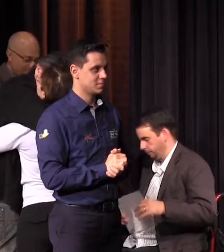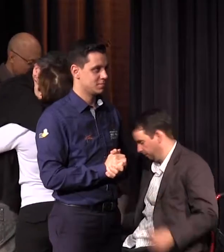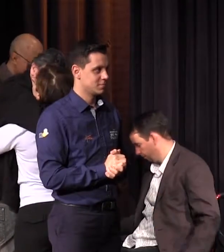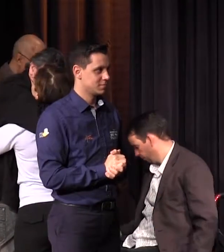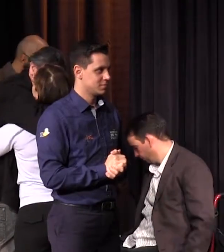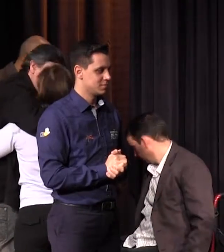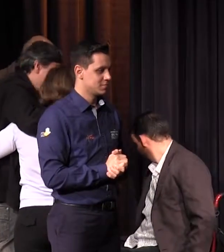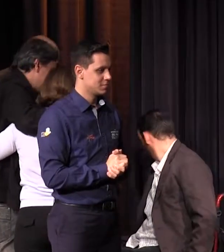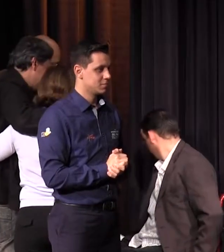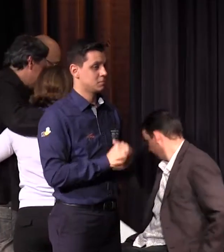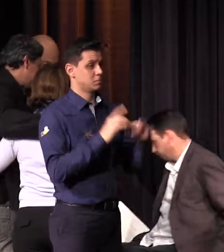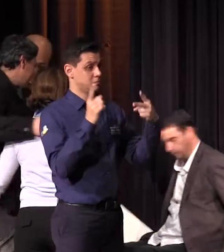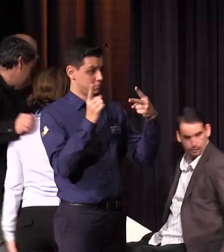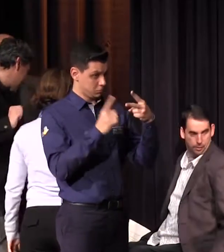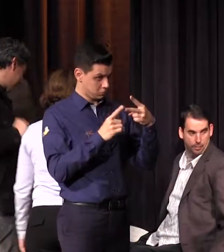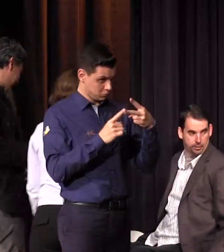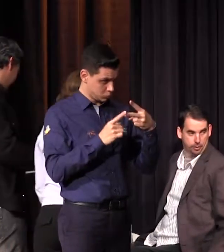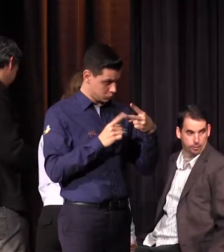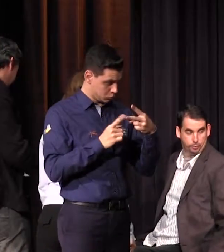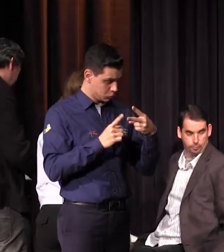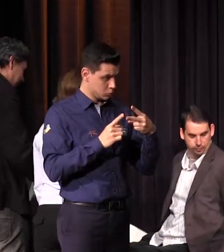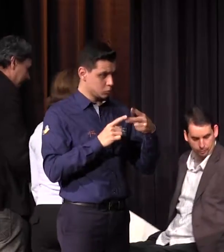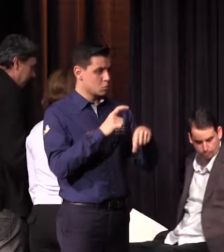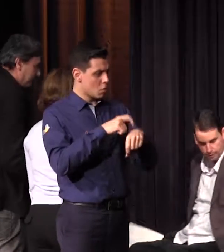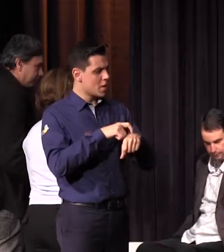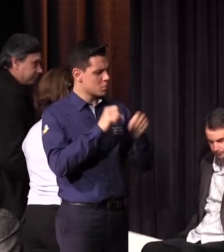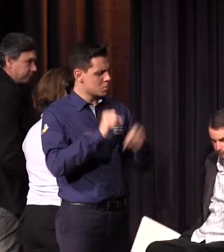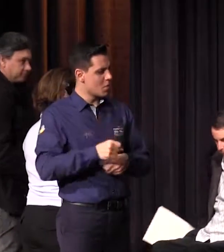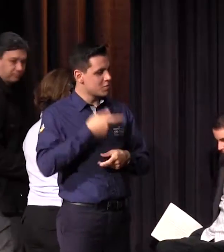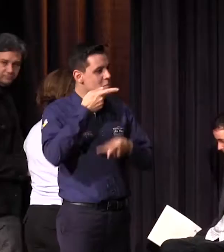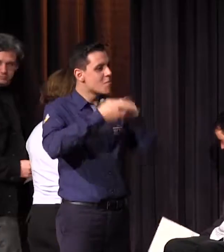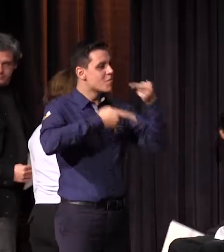na segunda composição eles terão um momento de falar